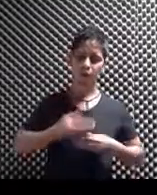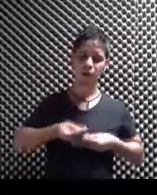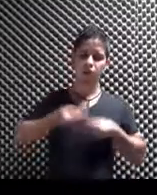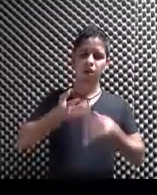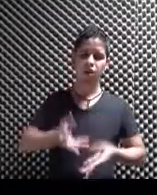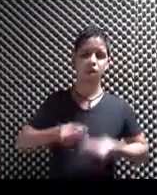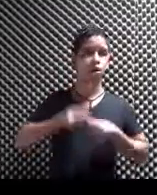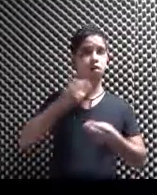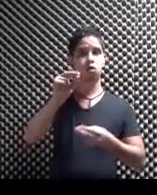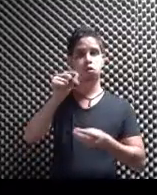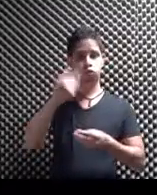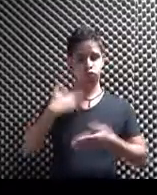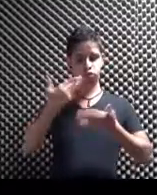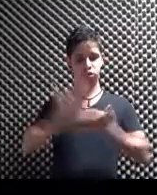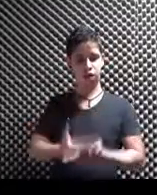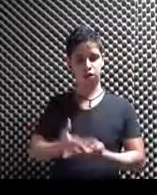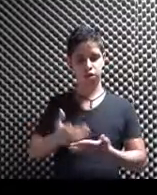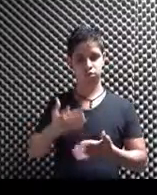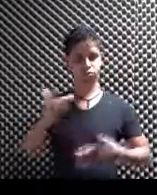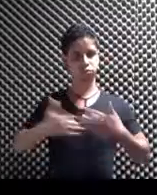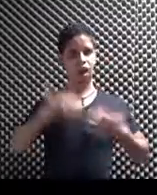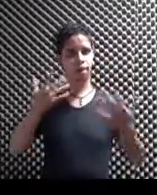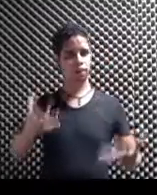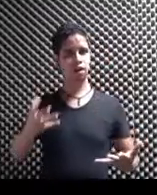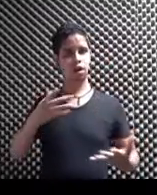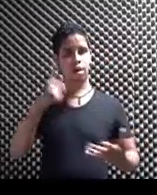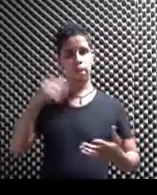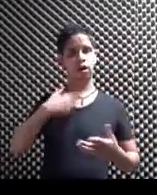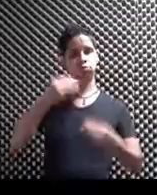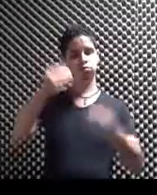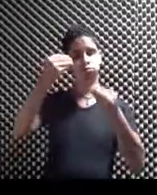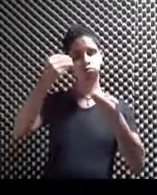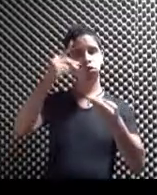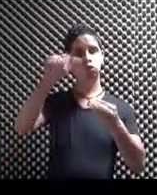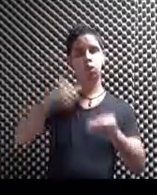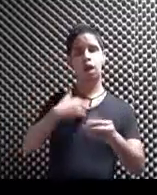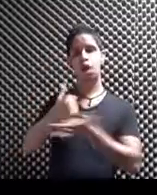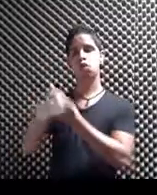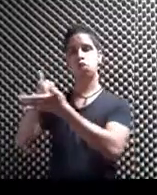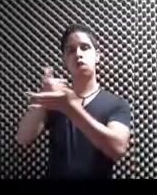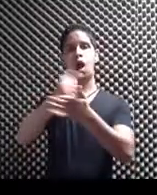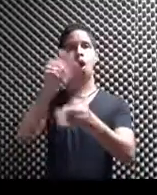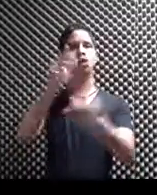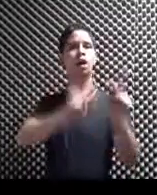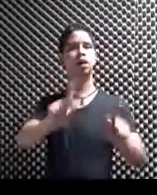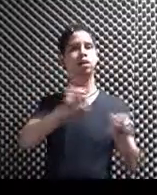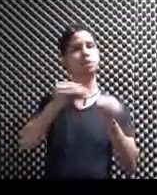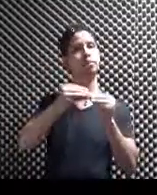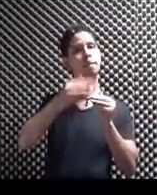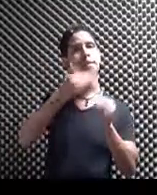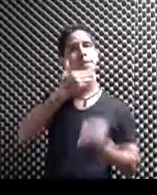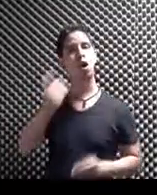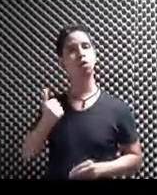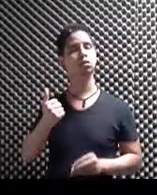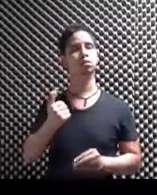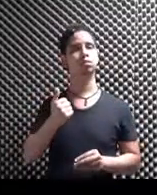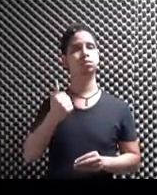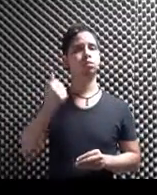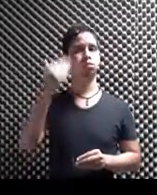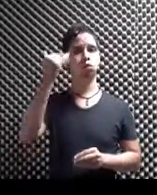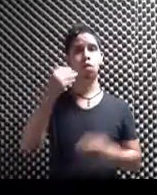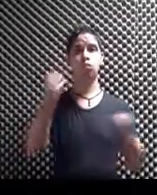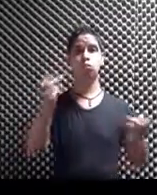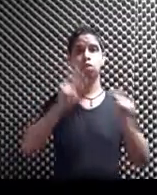la gente que se queda inmóvil y no toman decisiones o no se mueven arrullan exacto hasta que no tengan esa